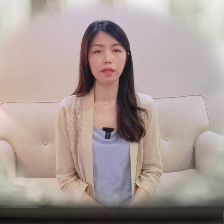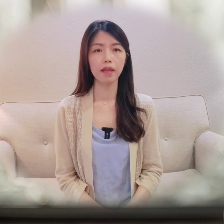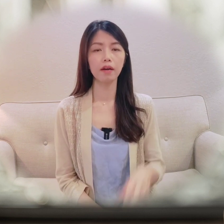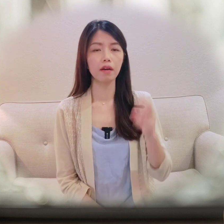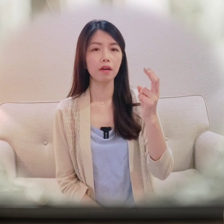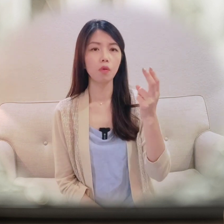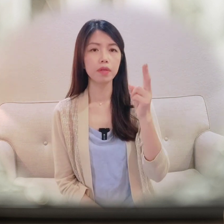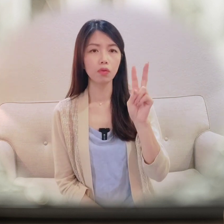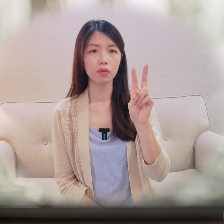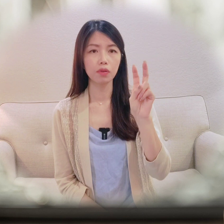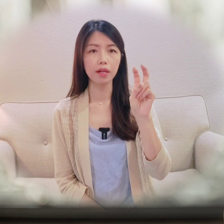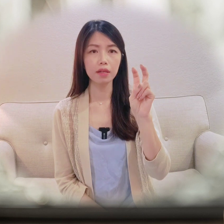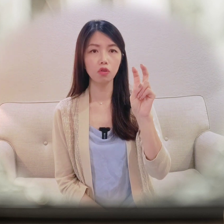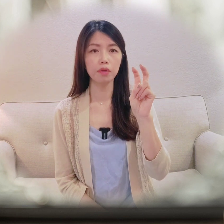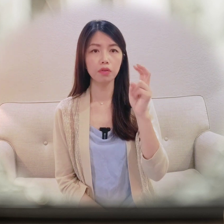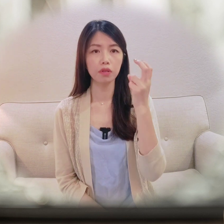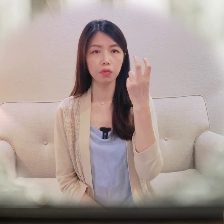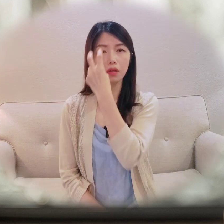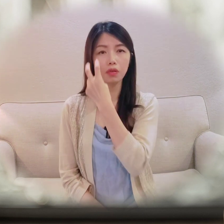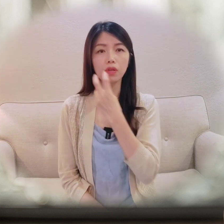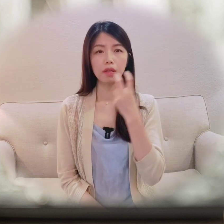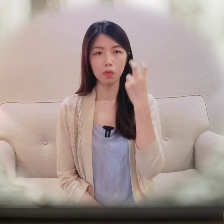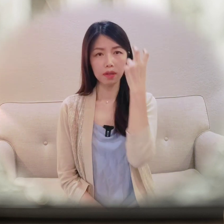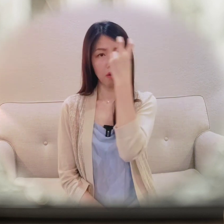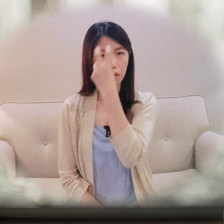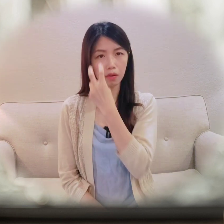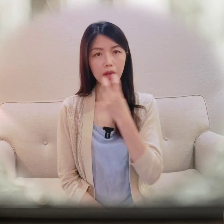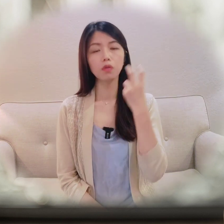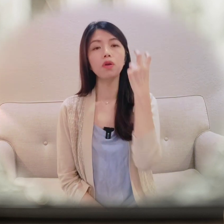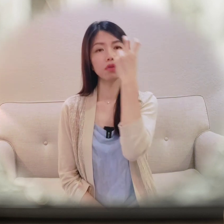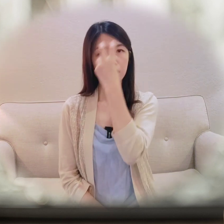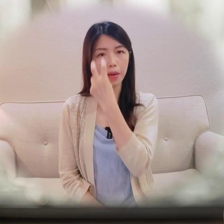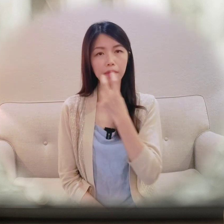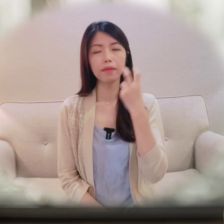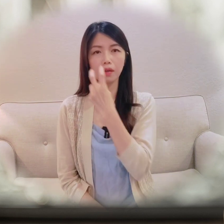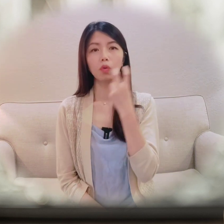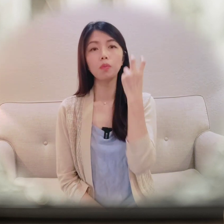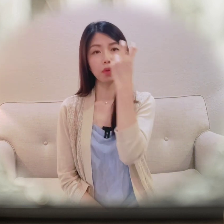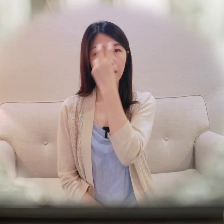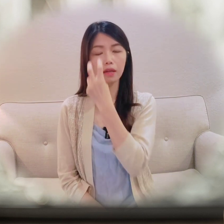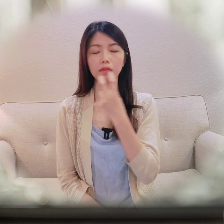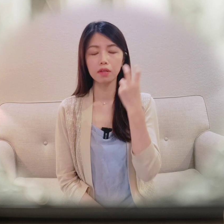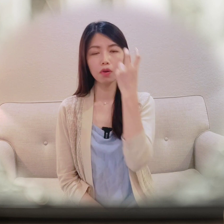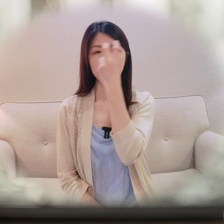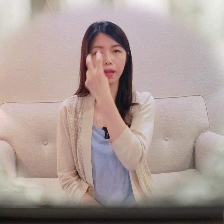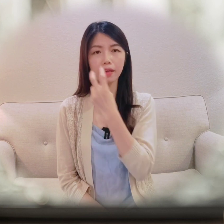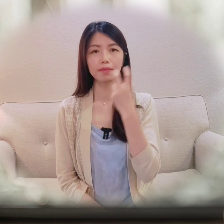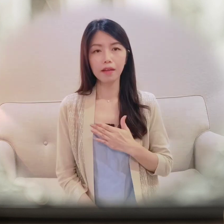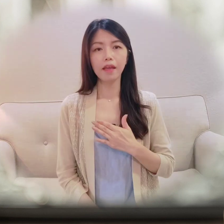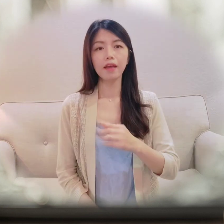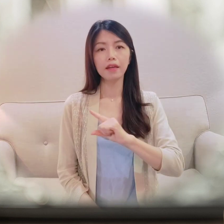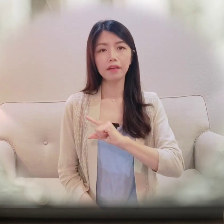수어도 되는데요. 검지하고 중지를 살짝 구부려 주시고 눈 있는 쪽에서 이렇게 돌려주시면 돌보다 이런 뜻의